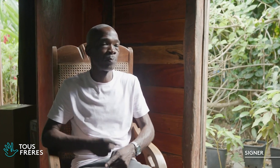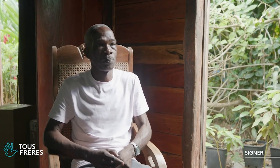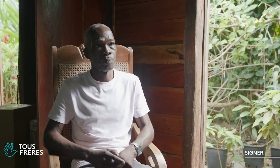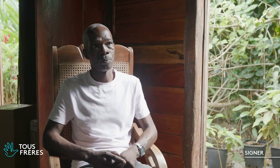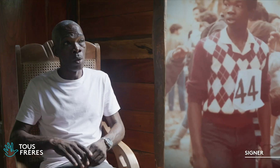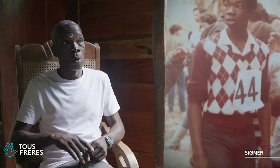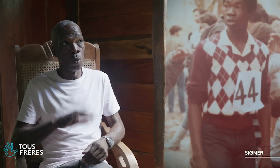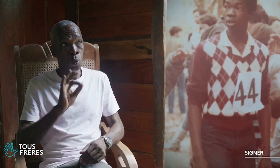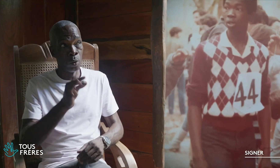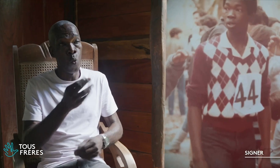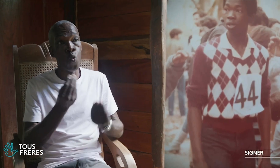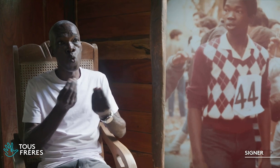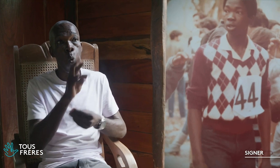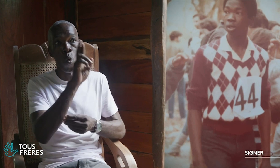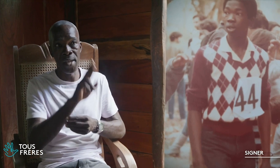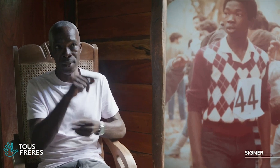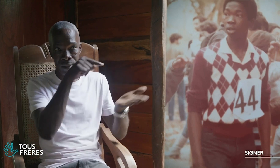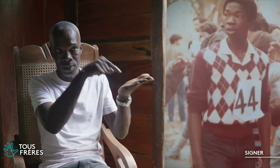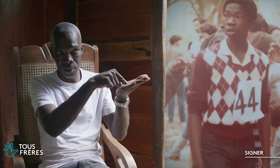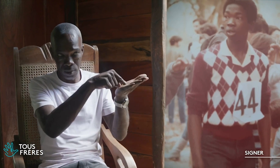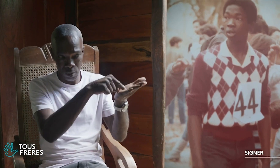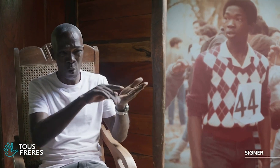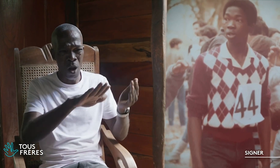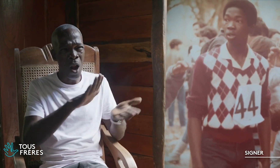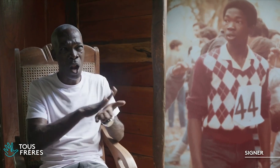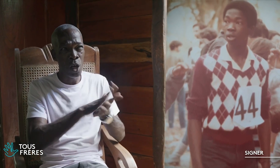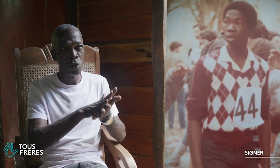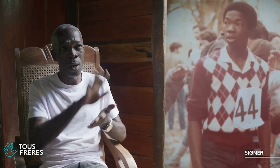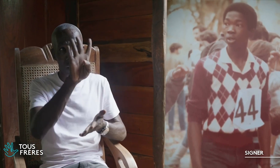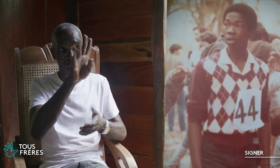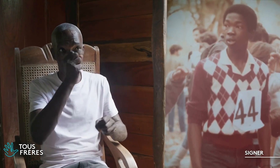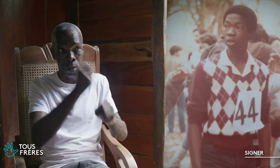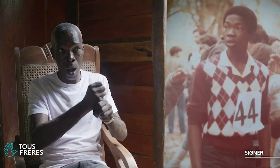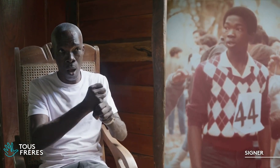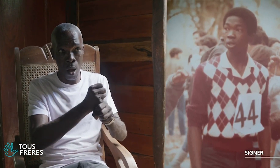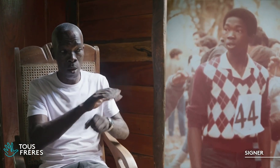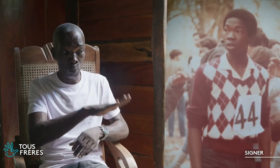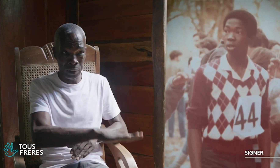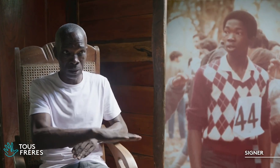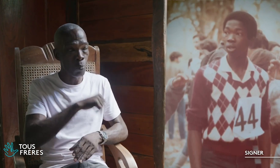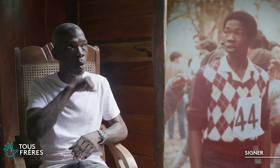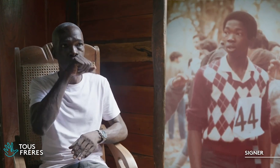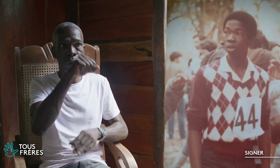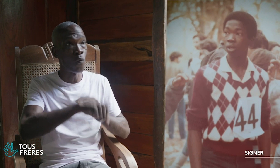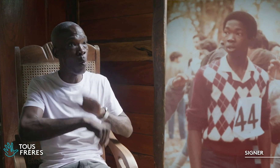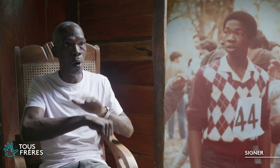otite. Oui, effectivement, à Rodez, j'avais 4 ans et demi quand j'ai